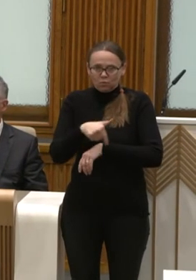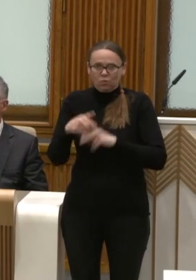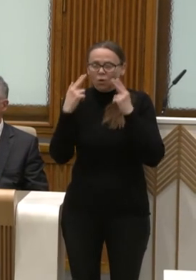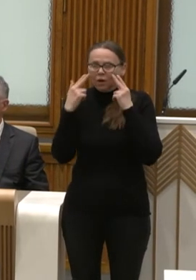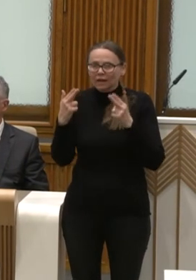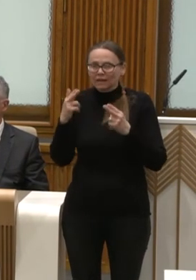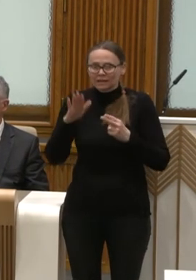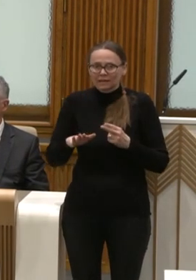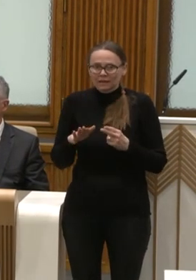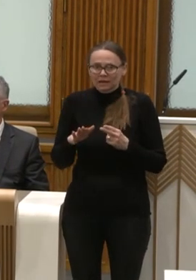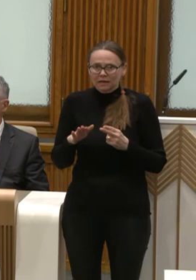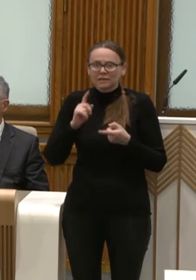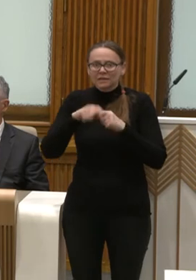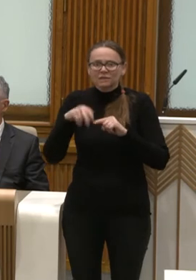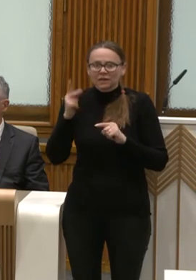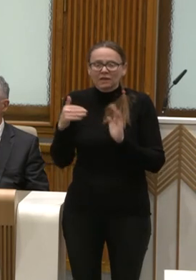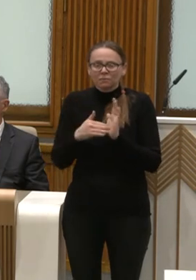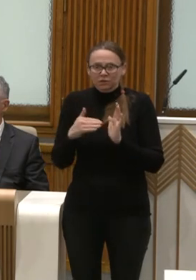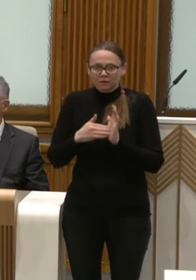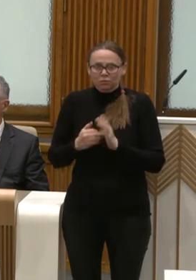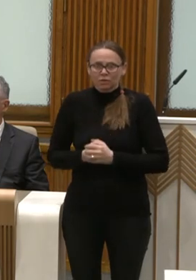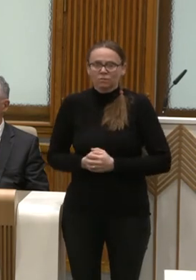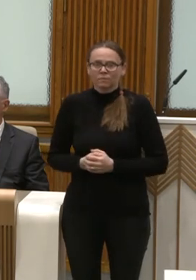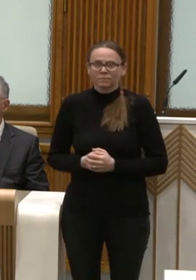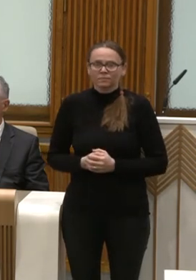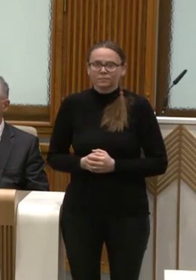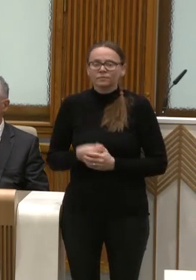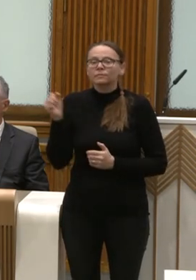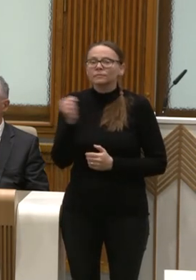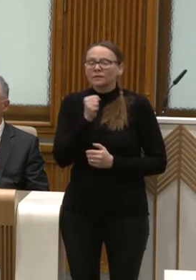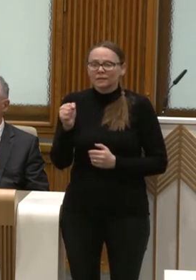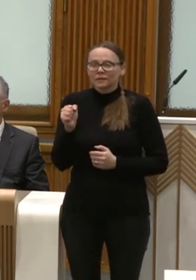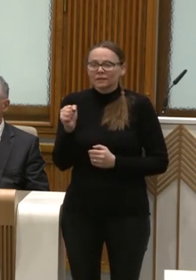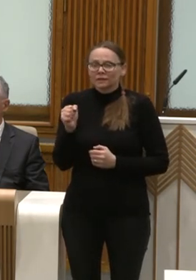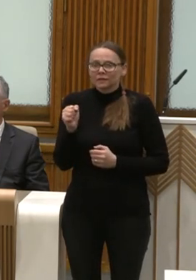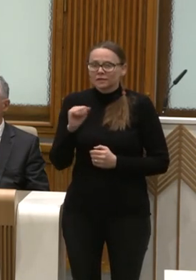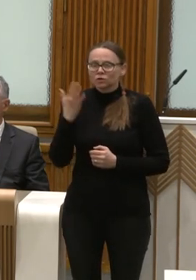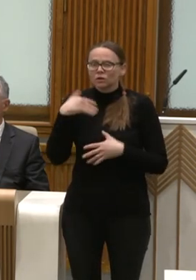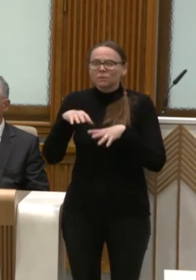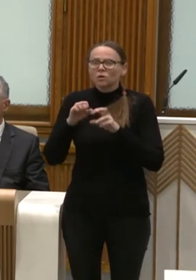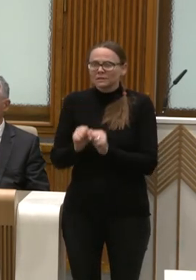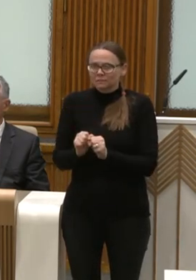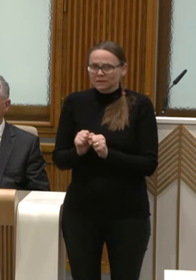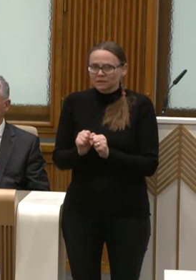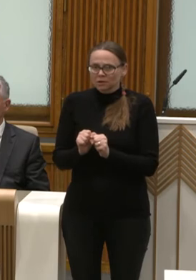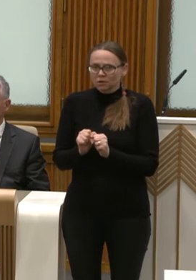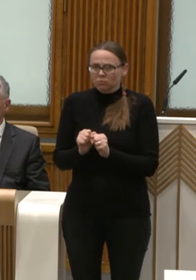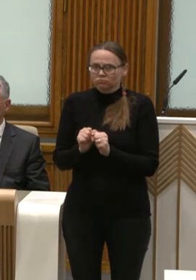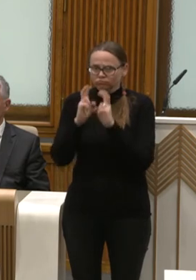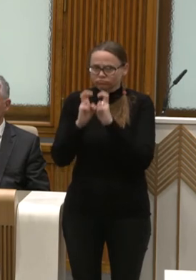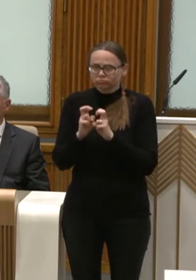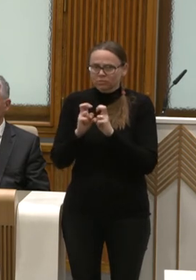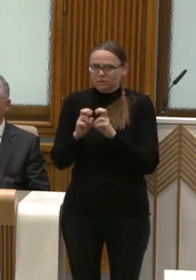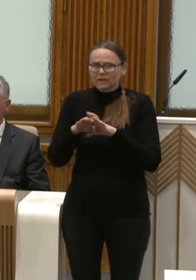na stvari, ki jih potrebujemo. Zato je bilo zamrzeno izvajanje